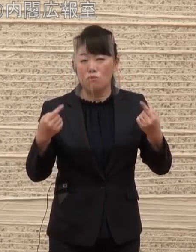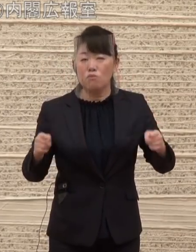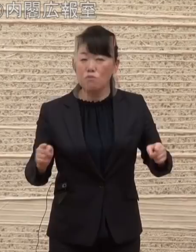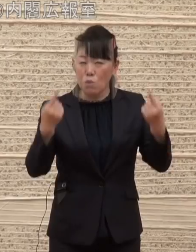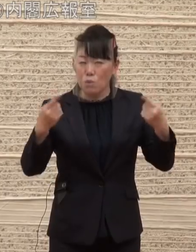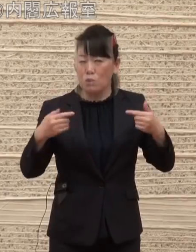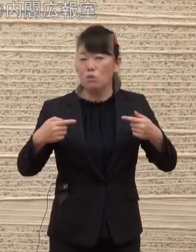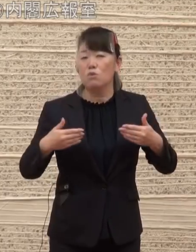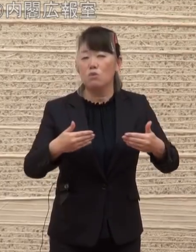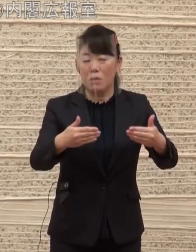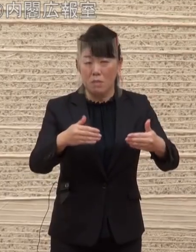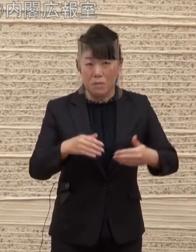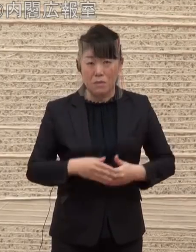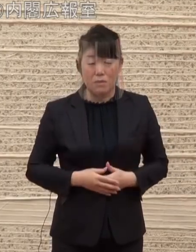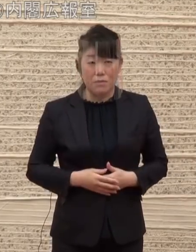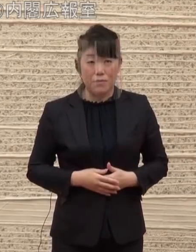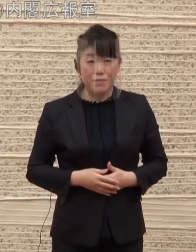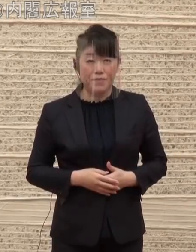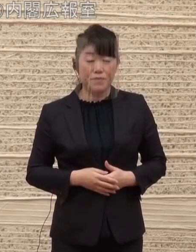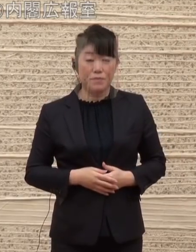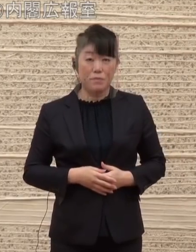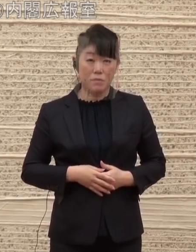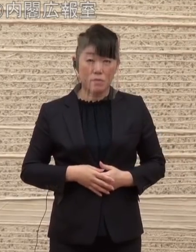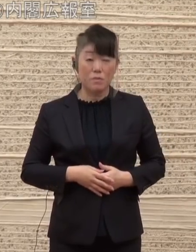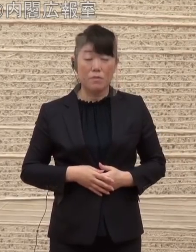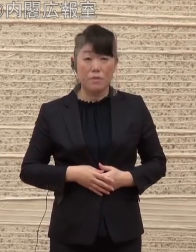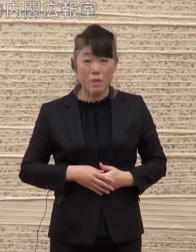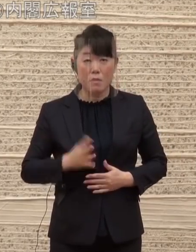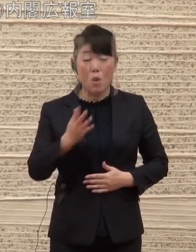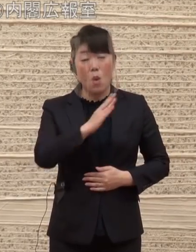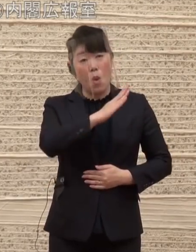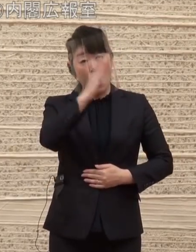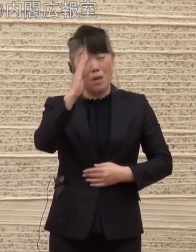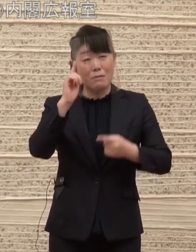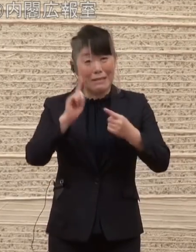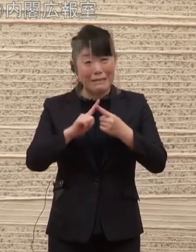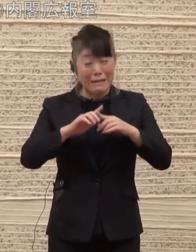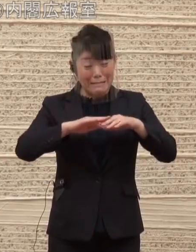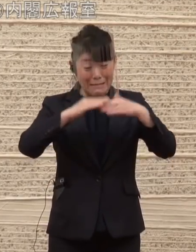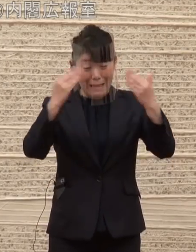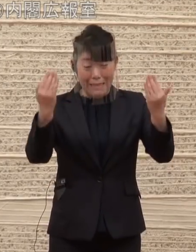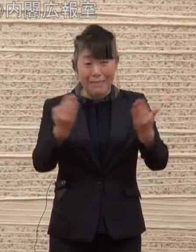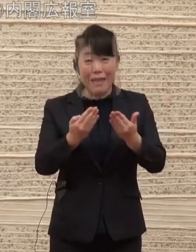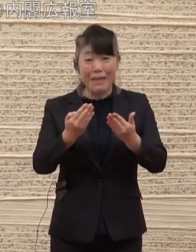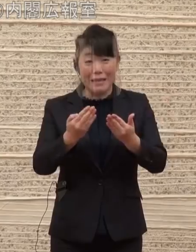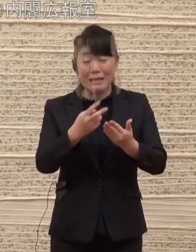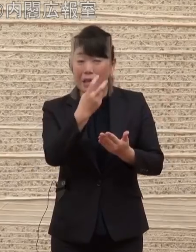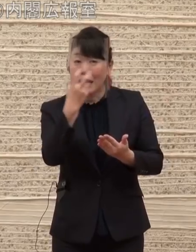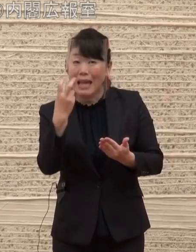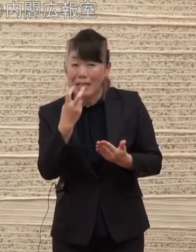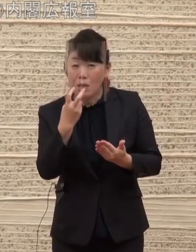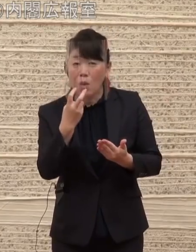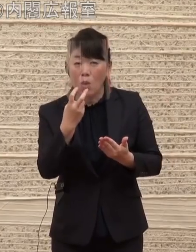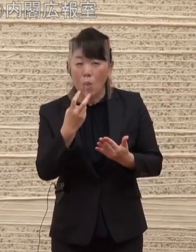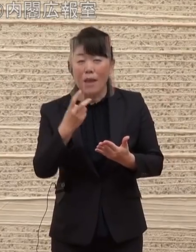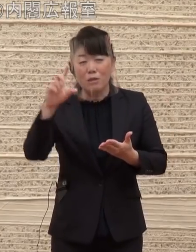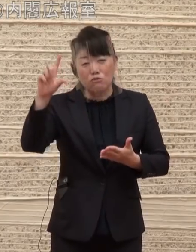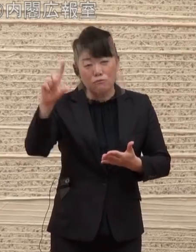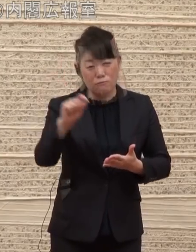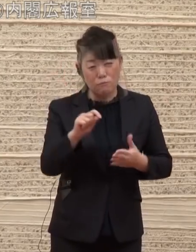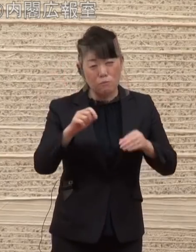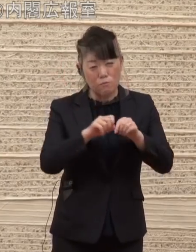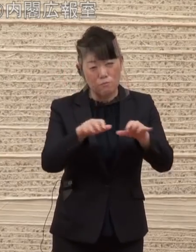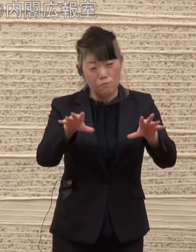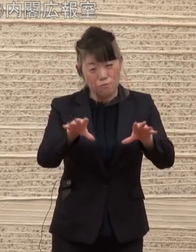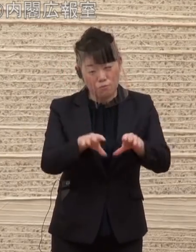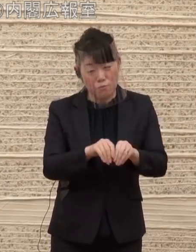もんそうでありますただ本格的な全体の検証というのはですねこれはあの中足した後検証して